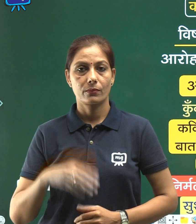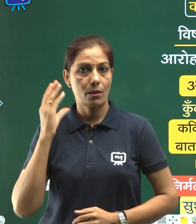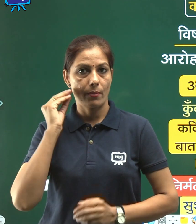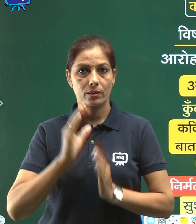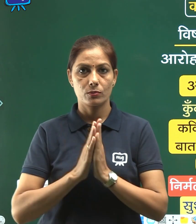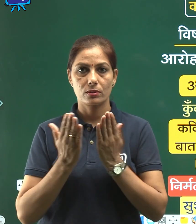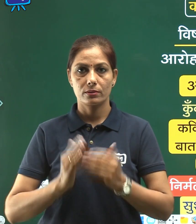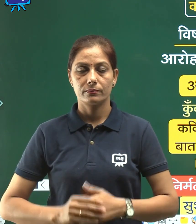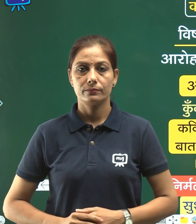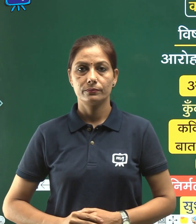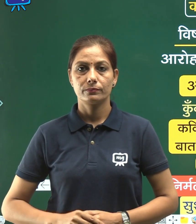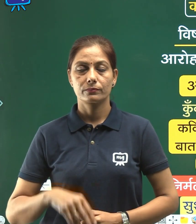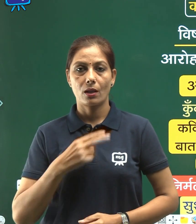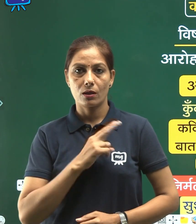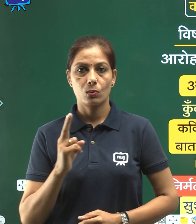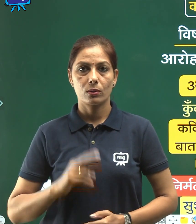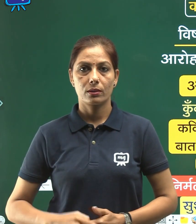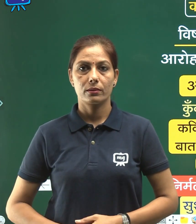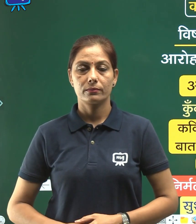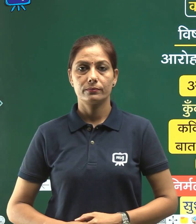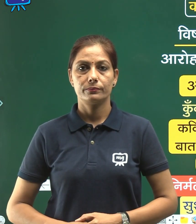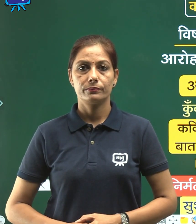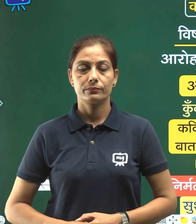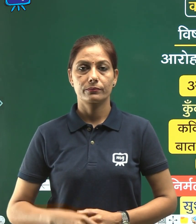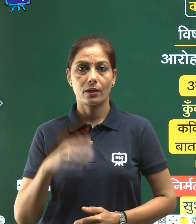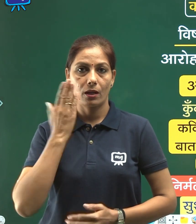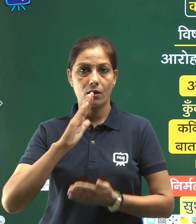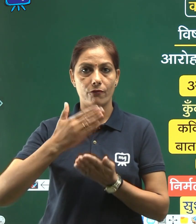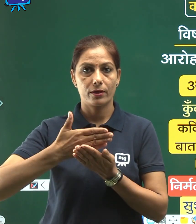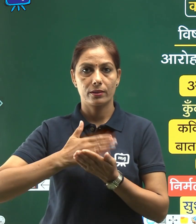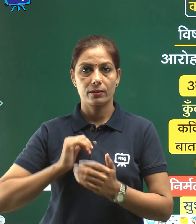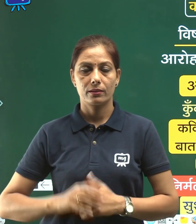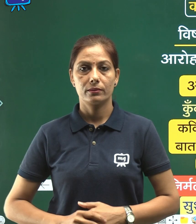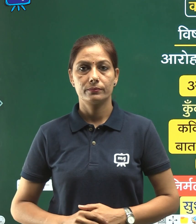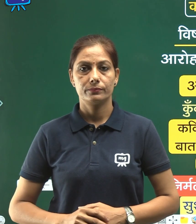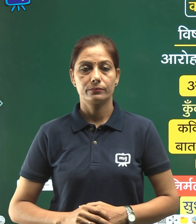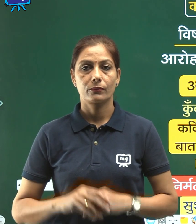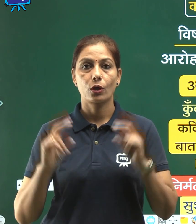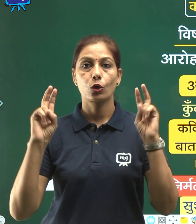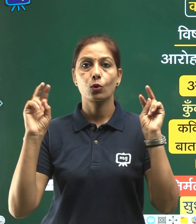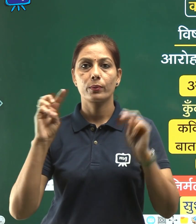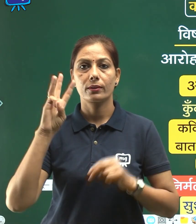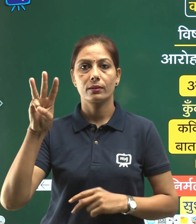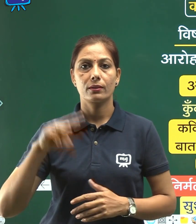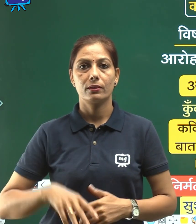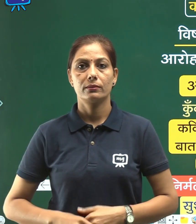पाठ्य पुस्तक आरोह के काव्य खंड के अध्याय 3